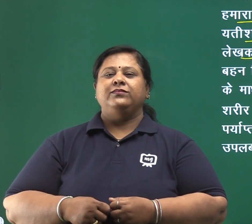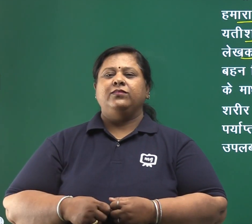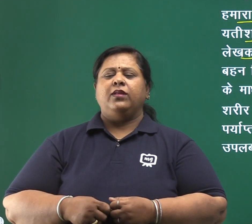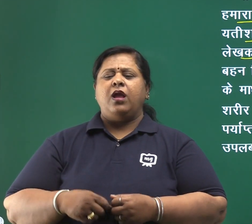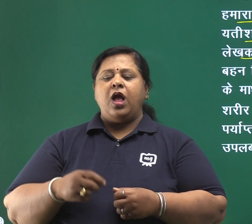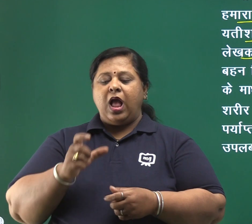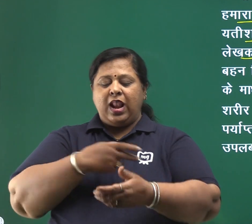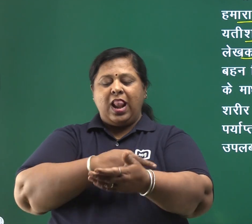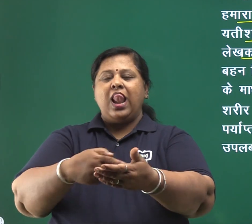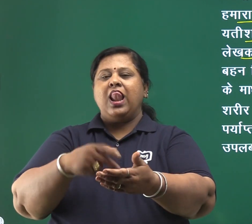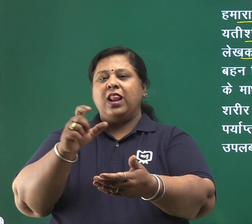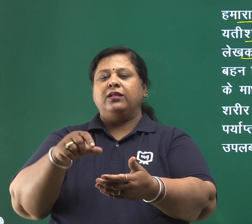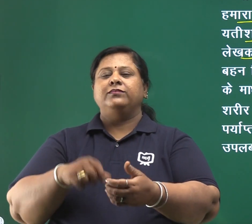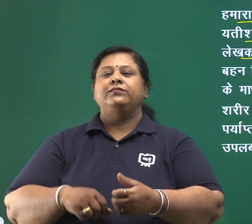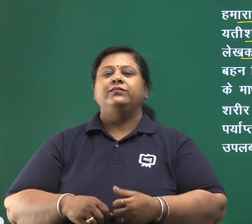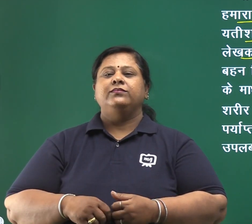अनिल,